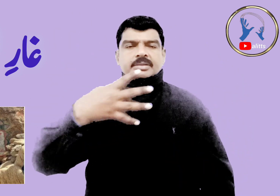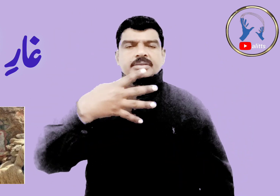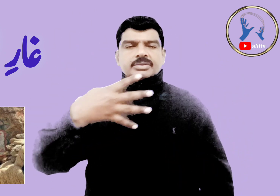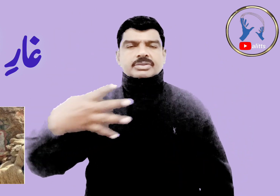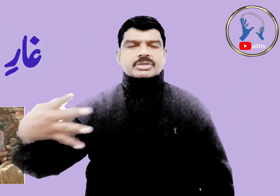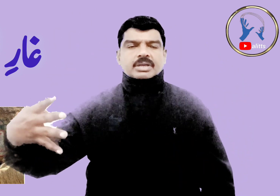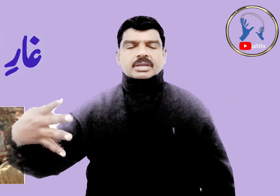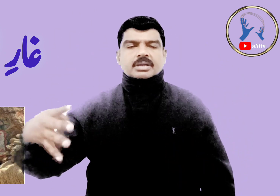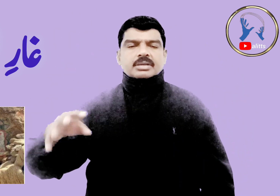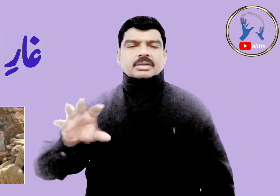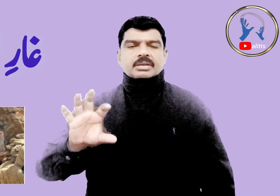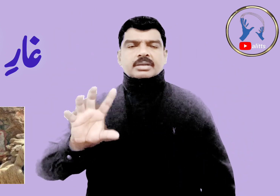जाला